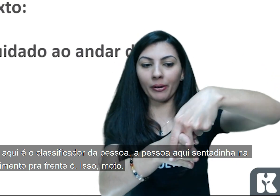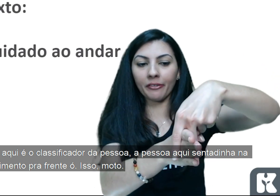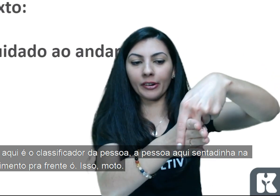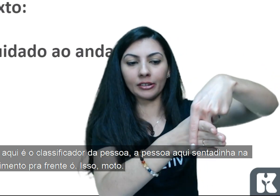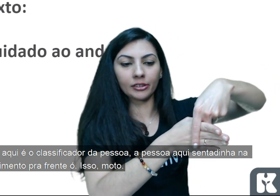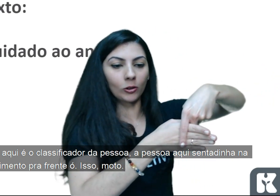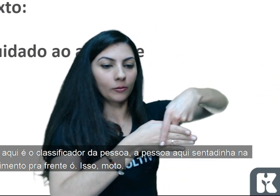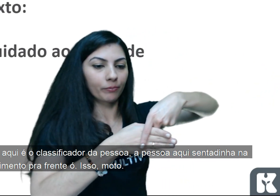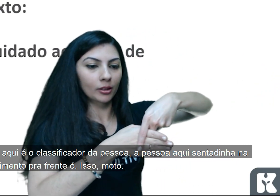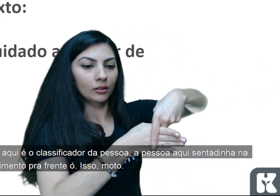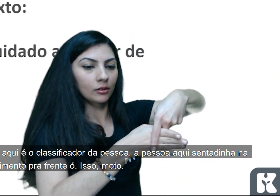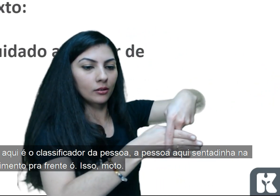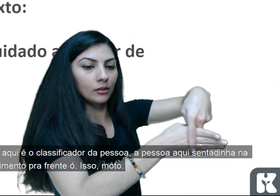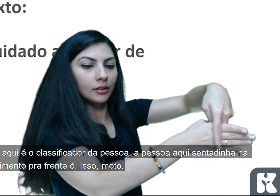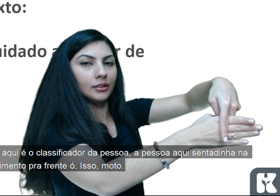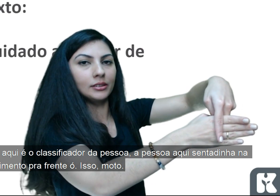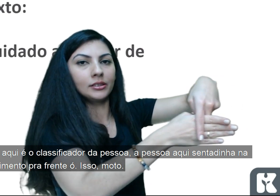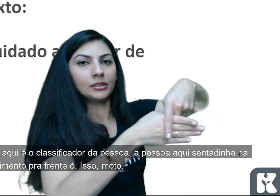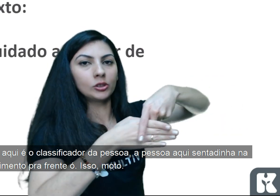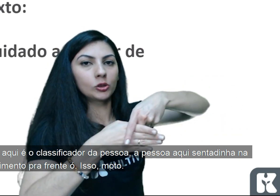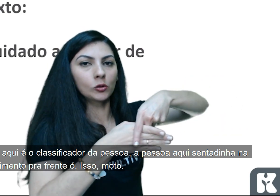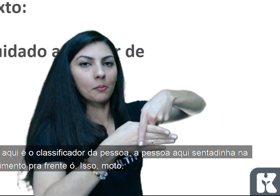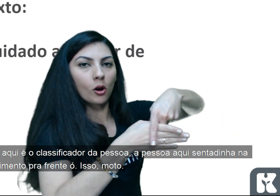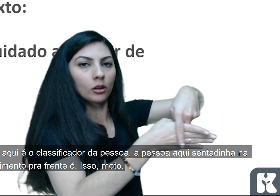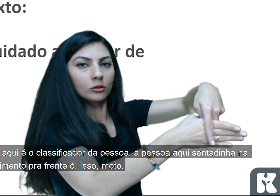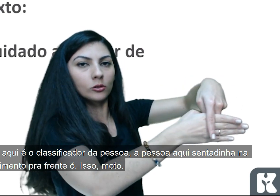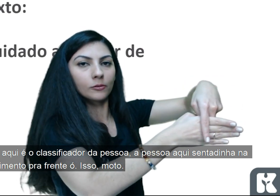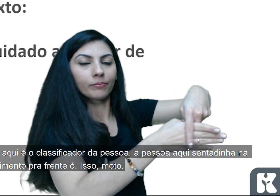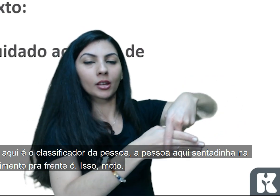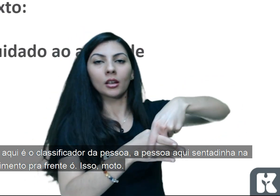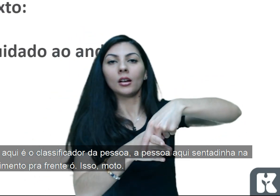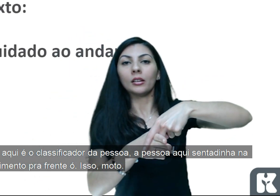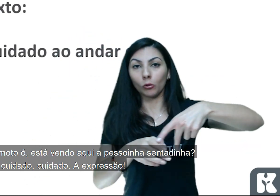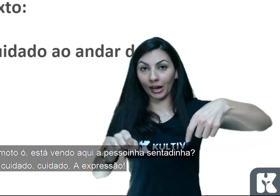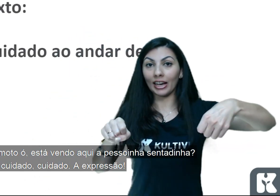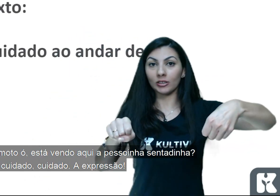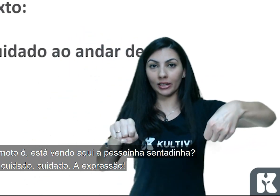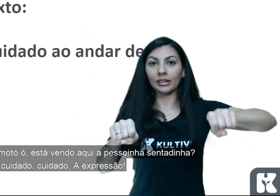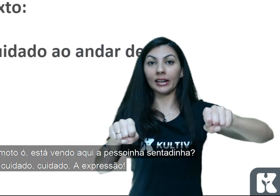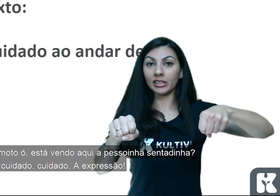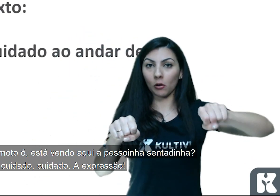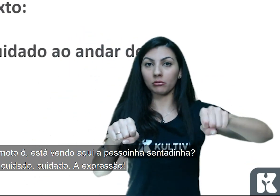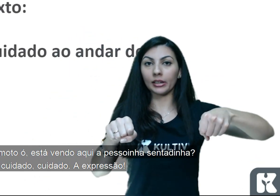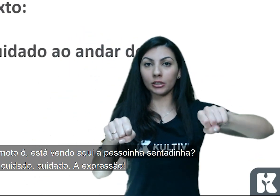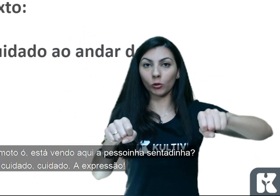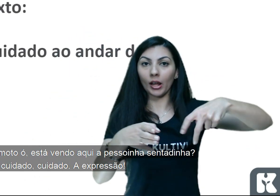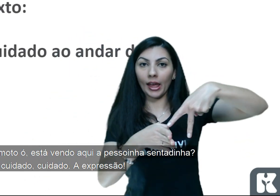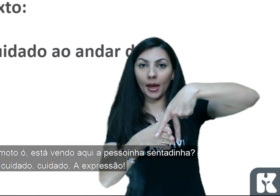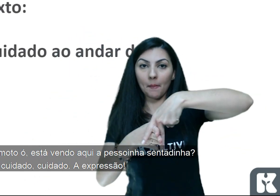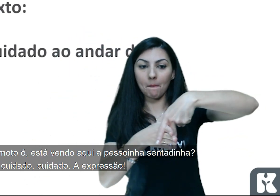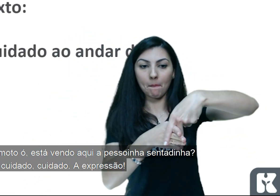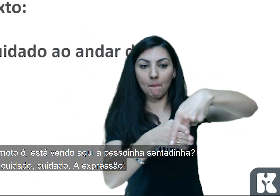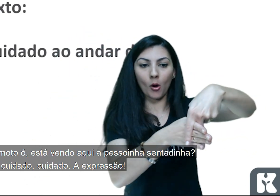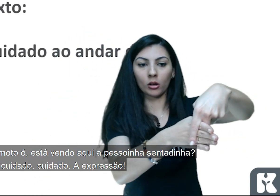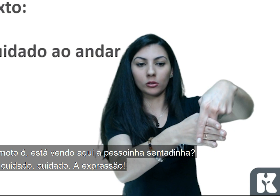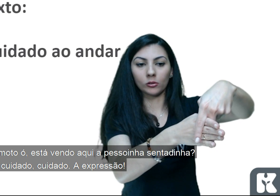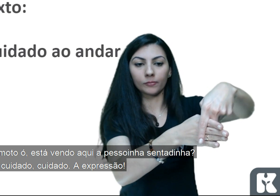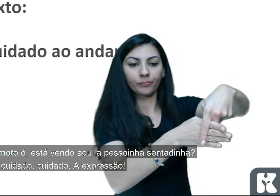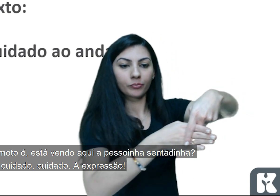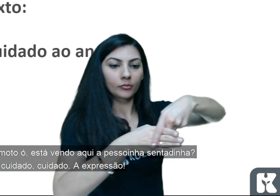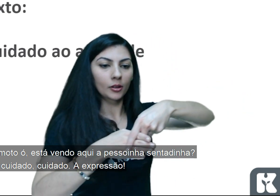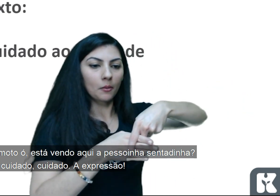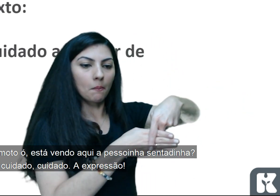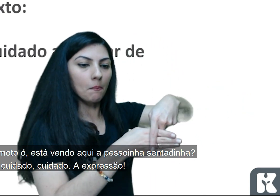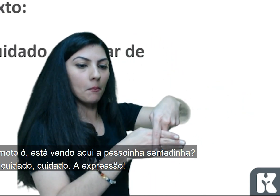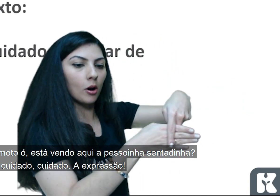movimento para frente, ó. Isso. Moto. No caso, aqui, nesse contexto, é moto.